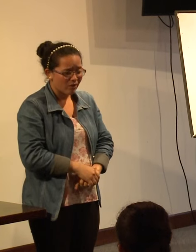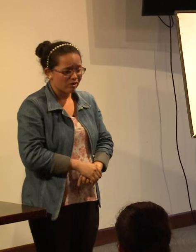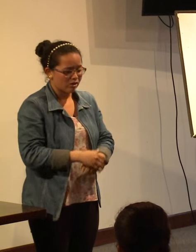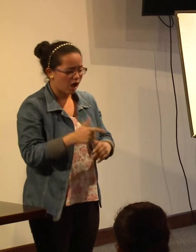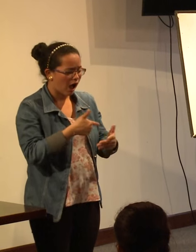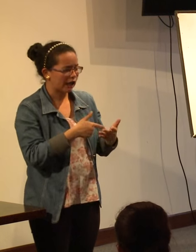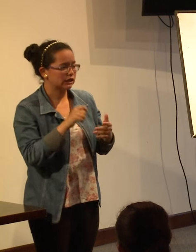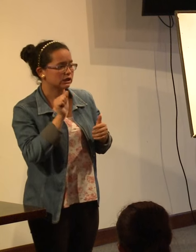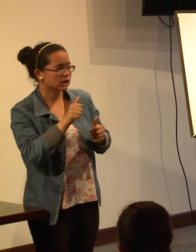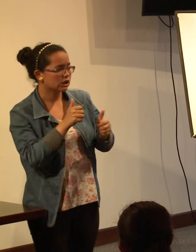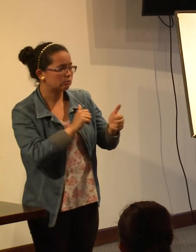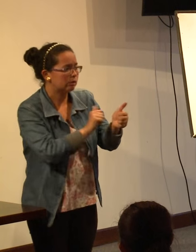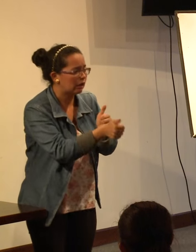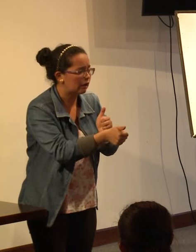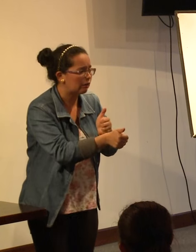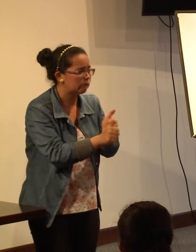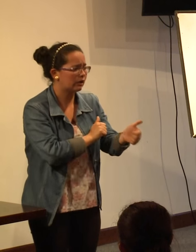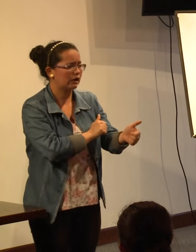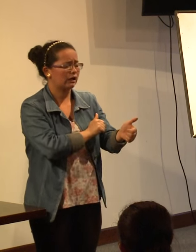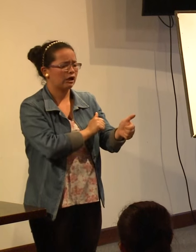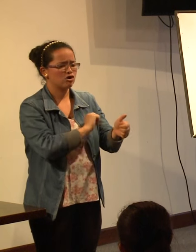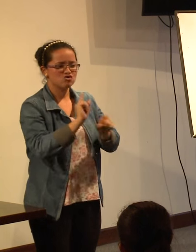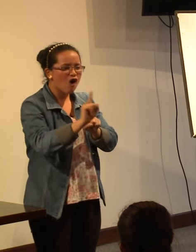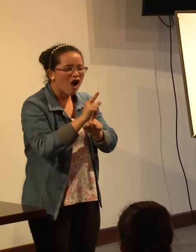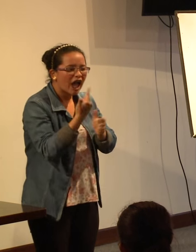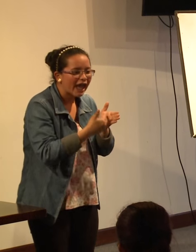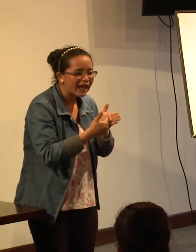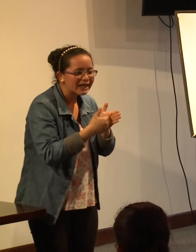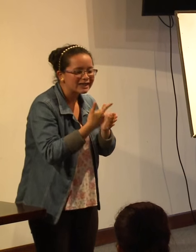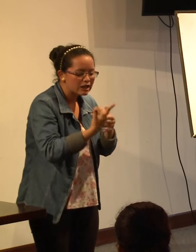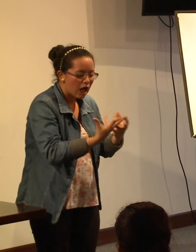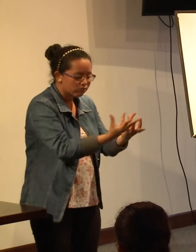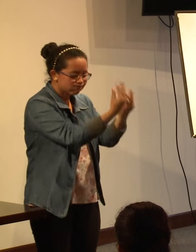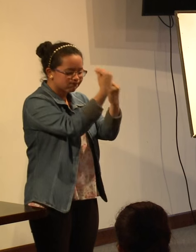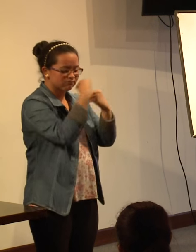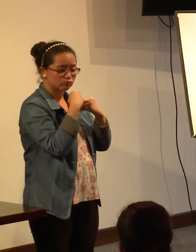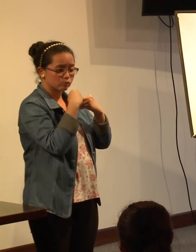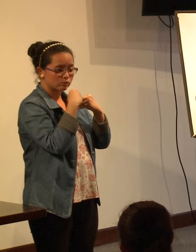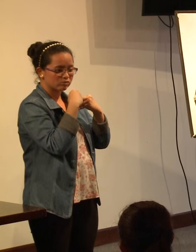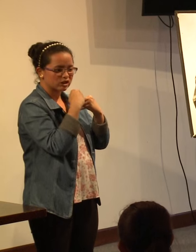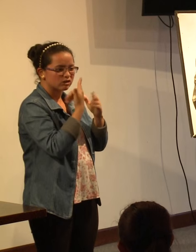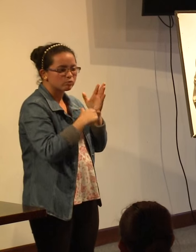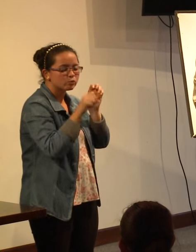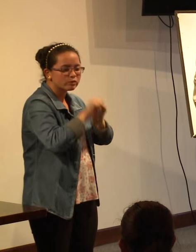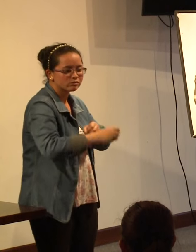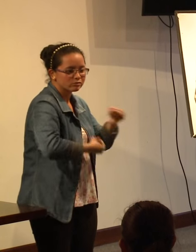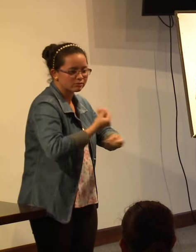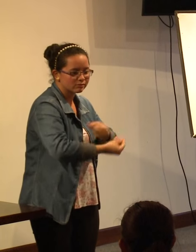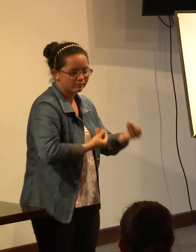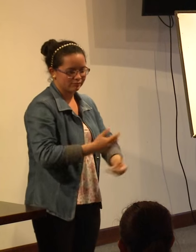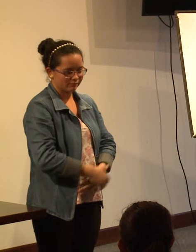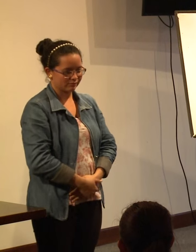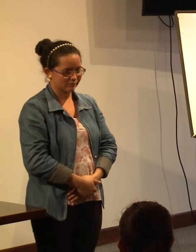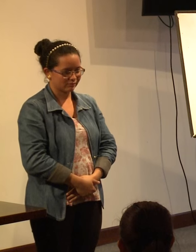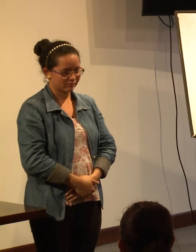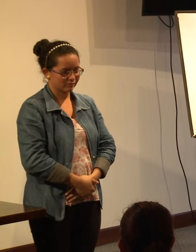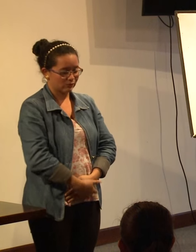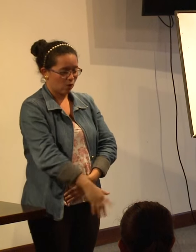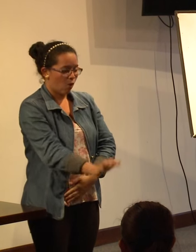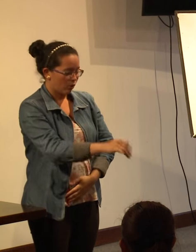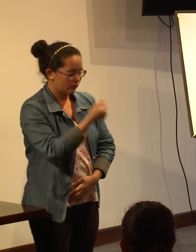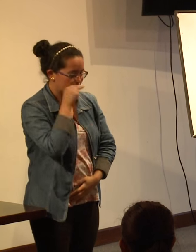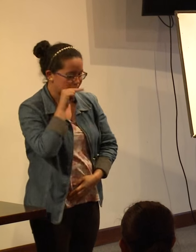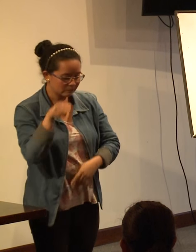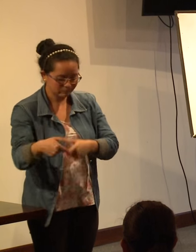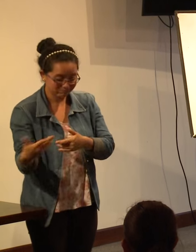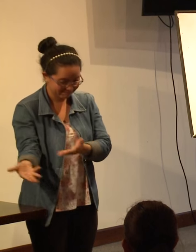si me pasaron la materia o no me la pasaron, sino con lo que finalmente yo puedo hacer con eso. Y pongan a un niño que hace una muy buena presentación a que reciba una ovación de un público